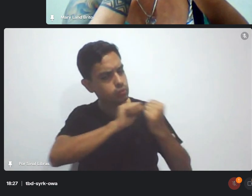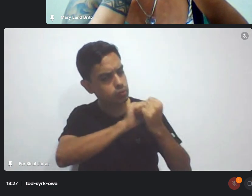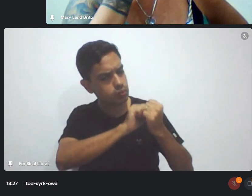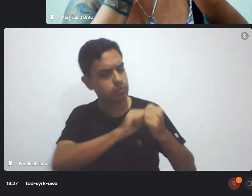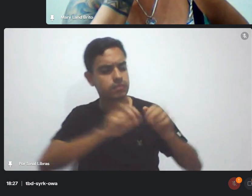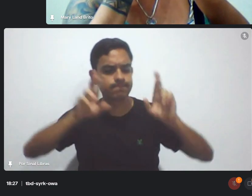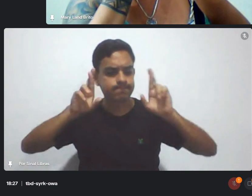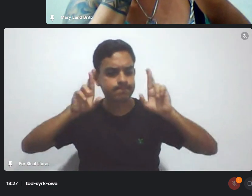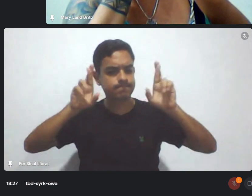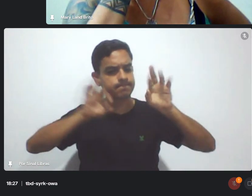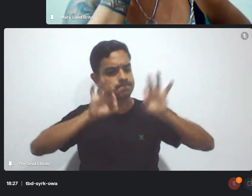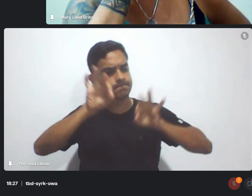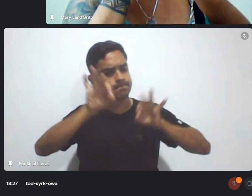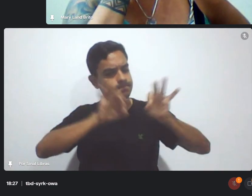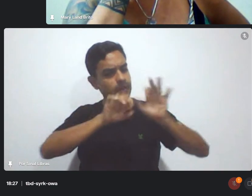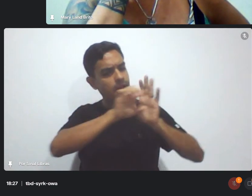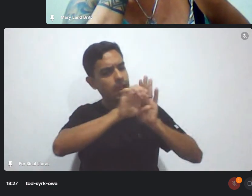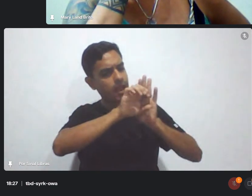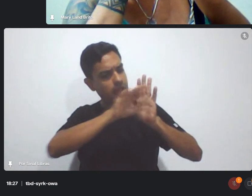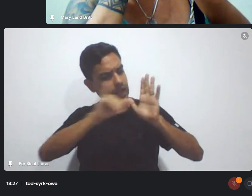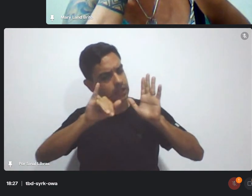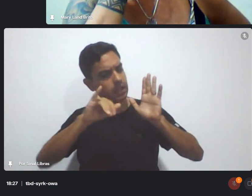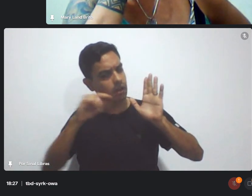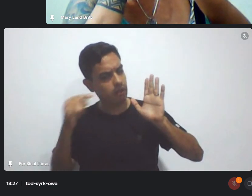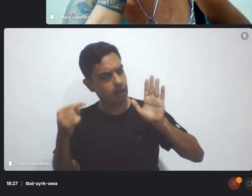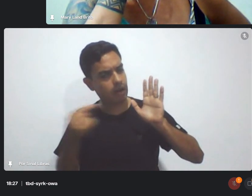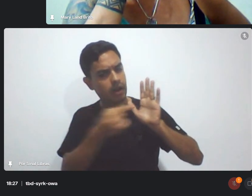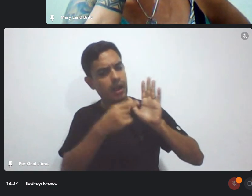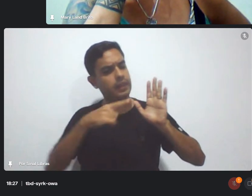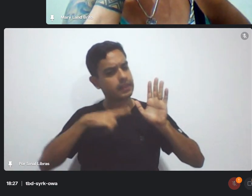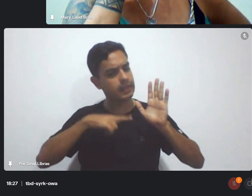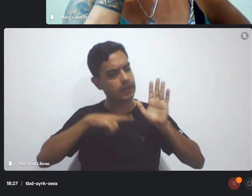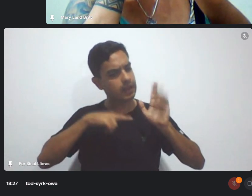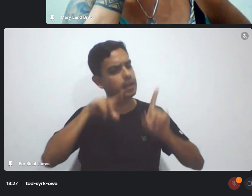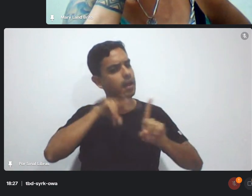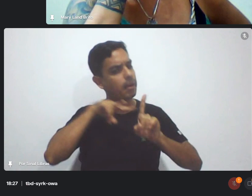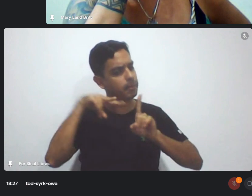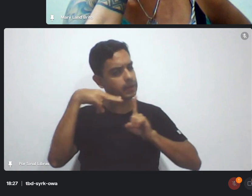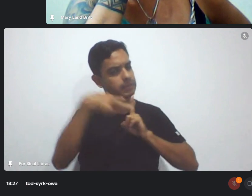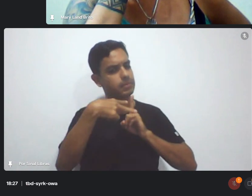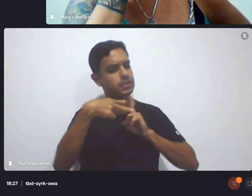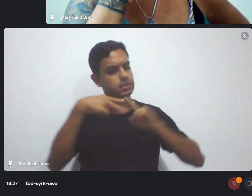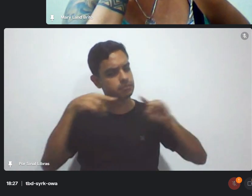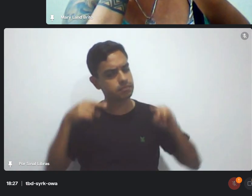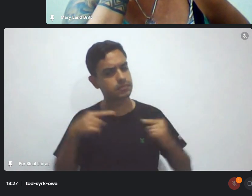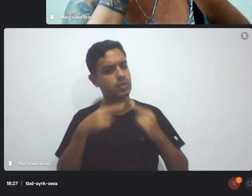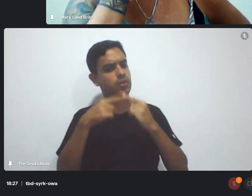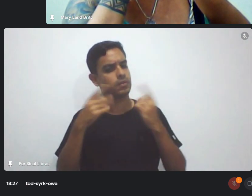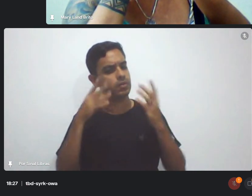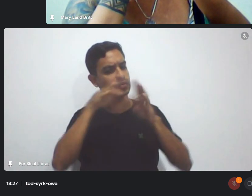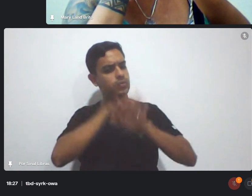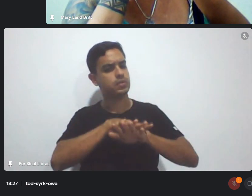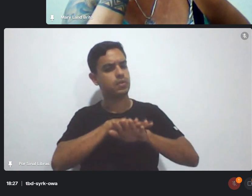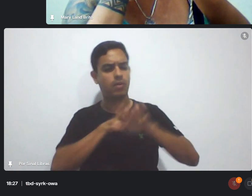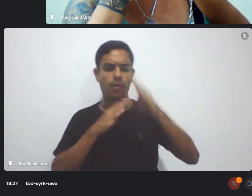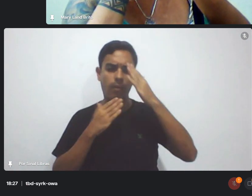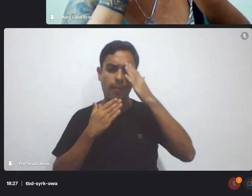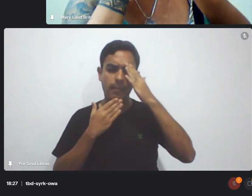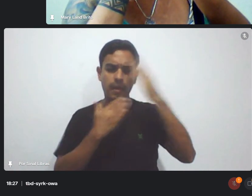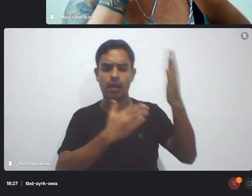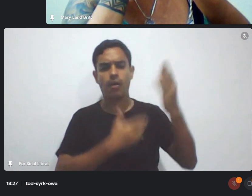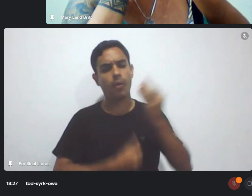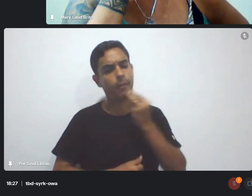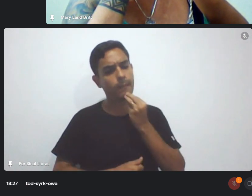nós estamos vendo que está realmente com a perspectiva da inclusão. Então, agradecer a oportunidade